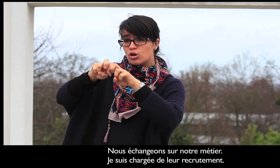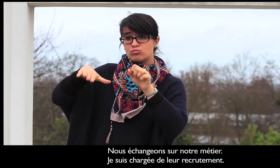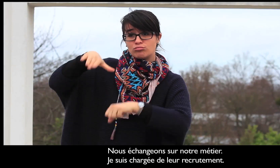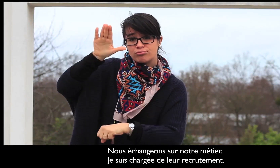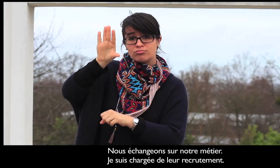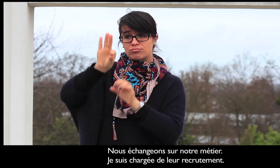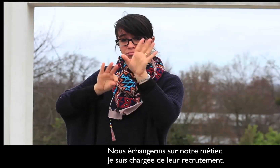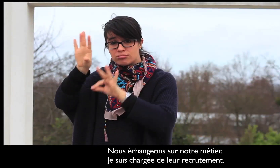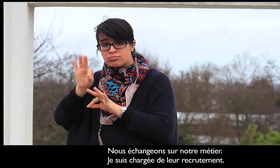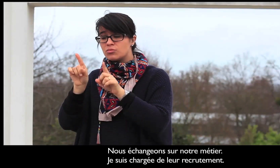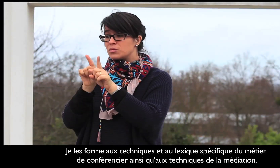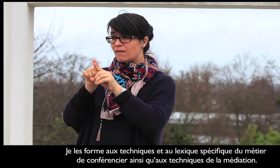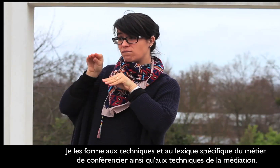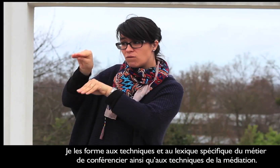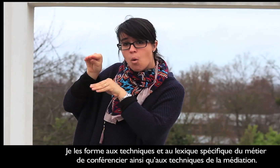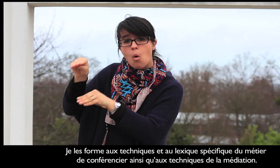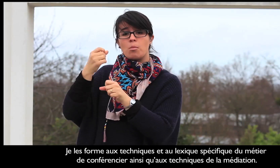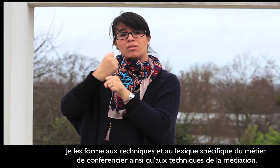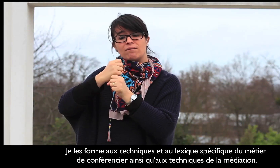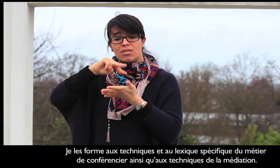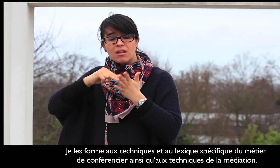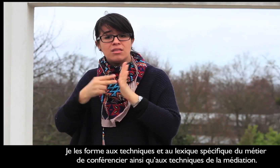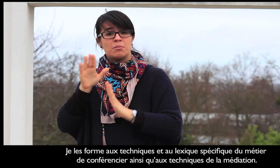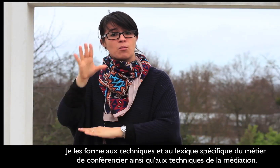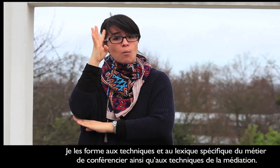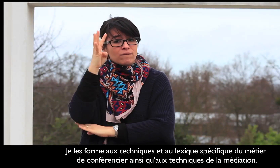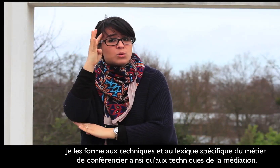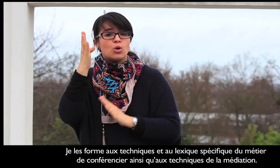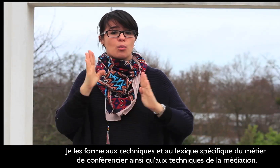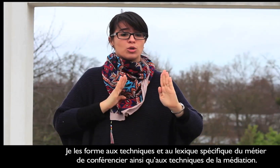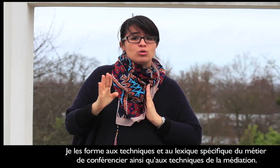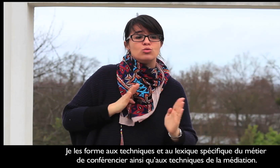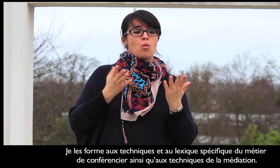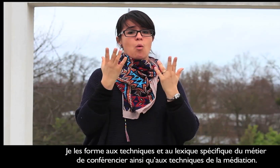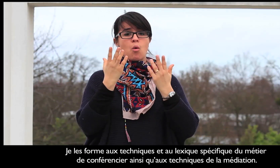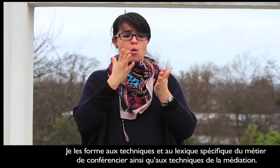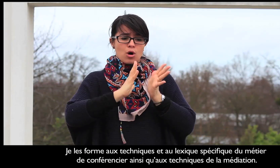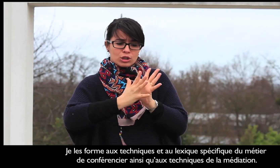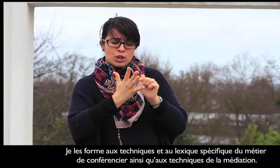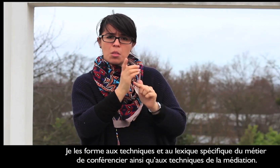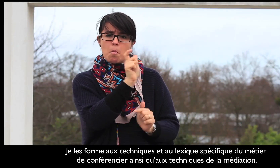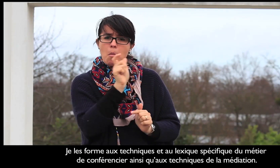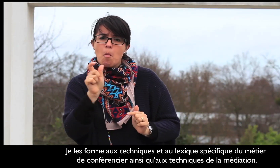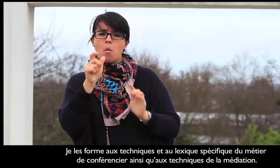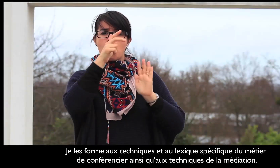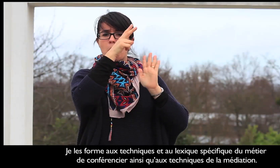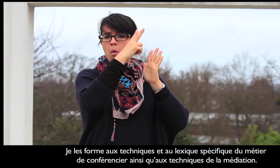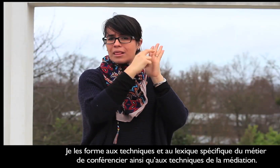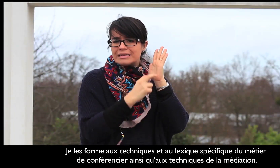Je suis chargée de leur recrutement. Je les forme aux techniques et aux lexiques spécifiques du métier de conférencier ainsi qu'aux